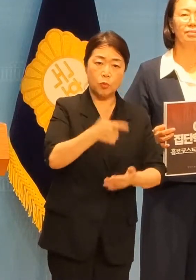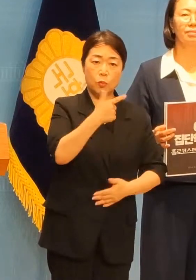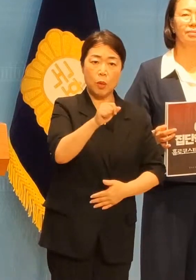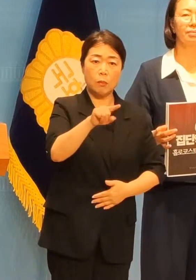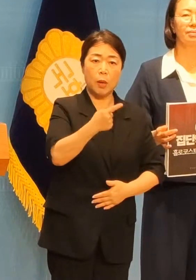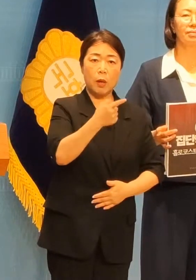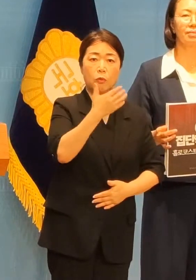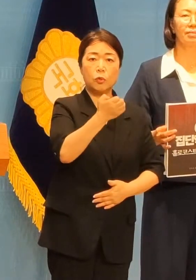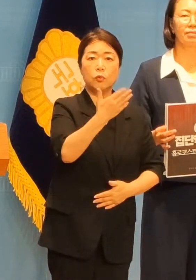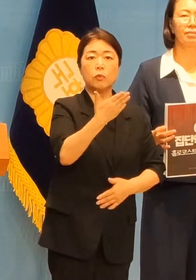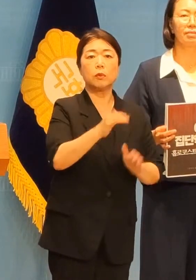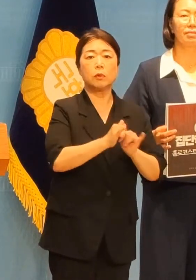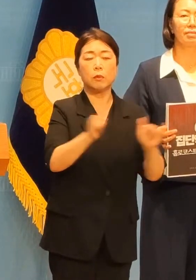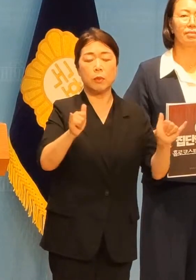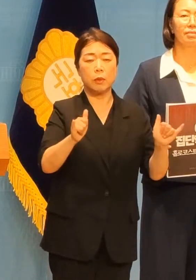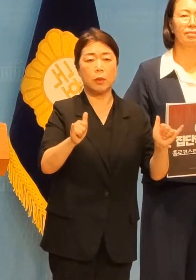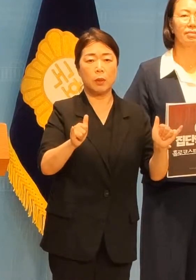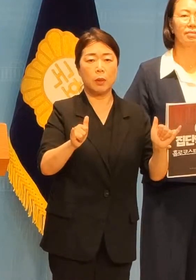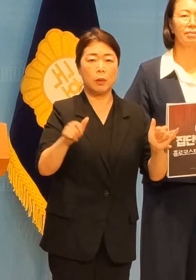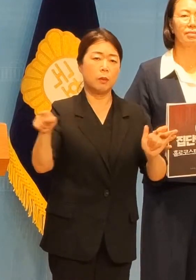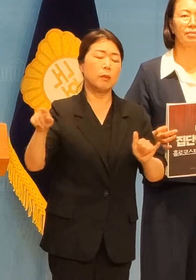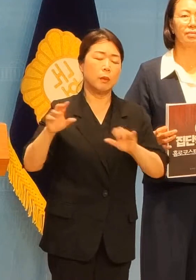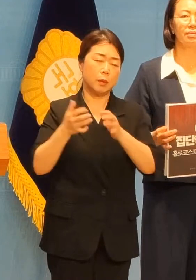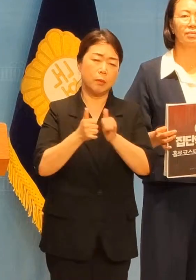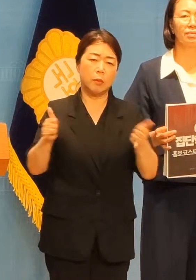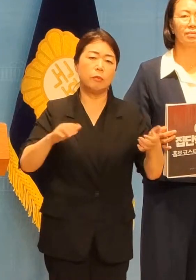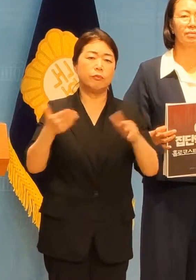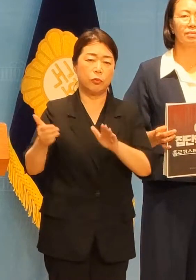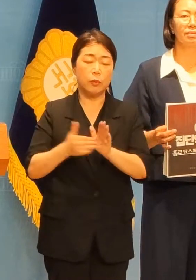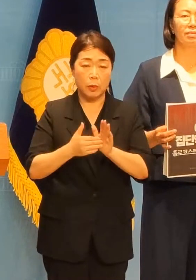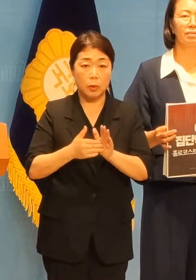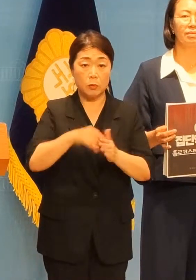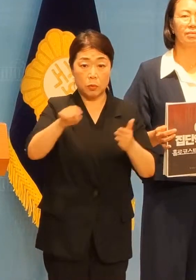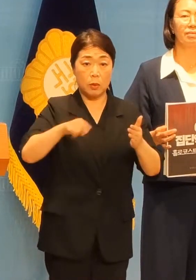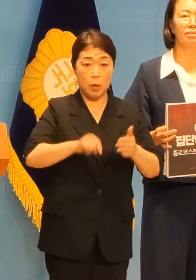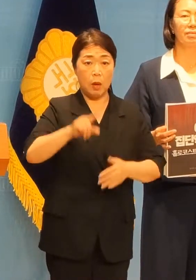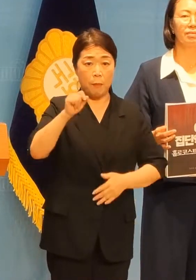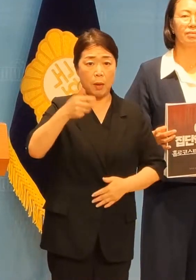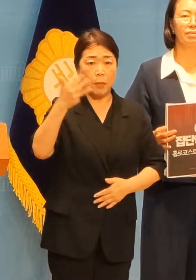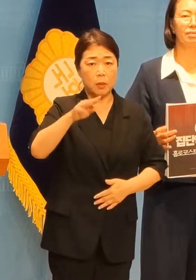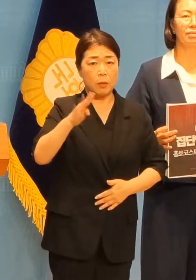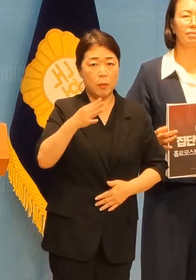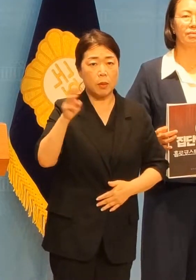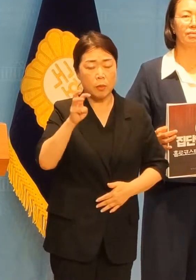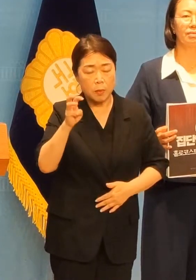팔레스타인인이 사망했습니다. 그중 18,430명은 어린이,